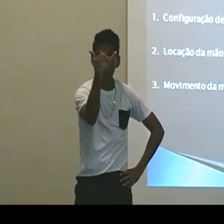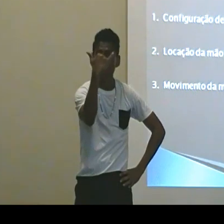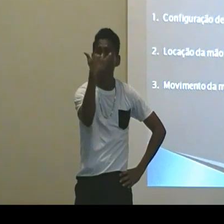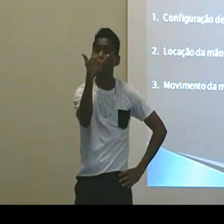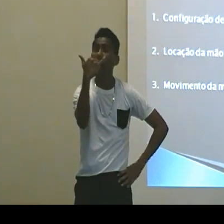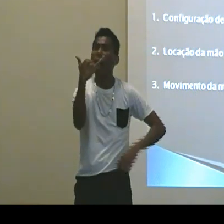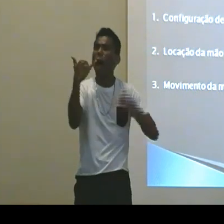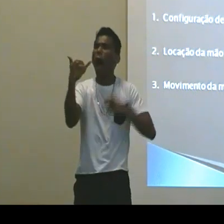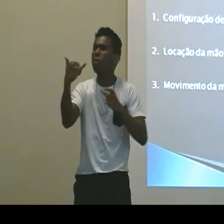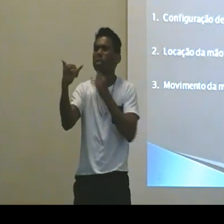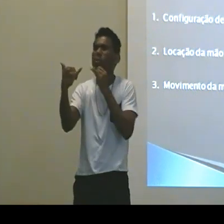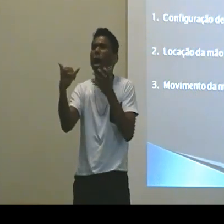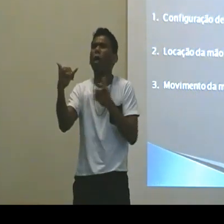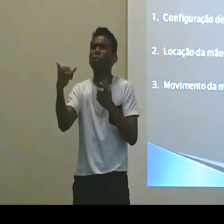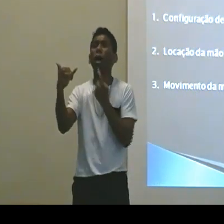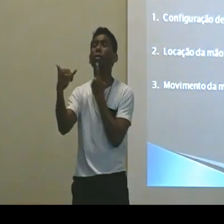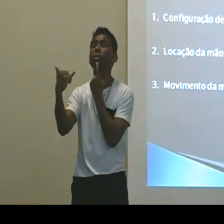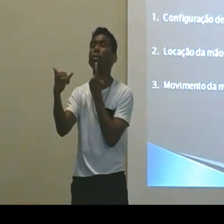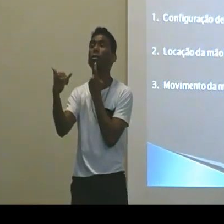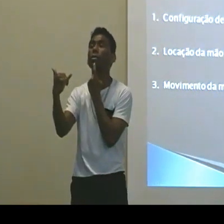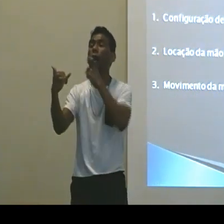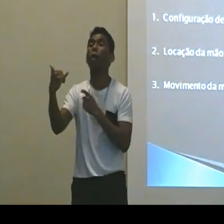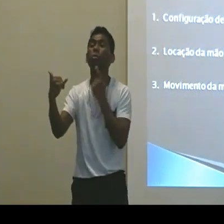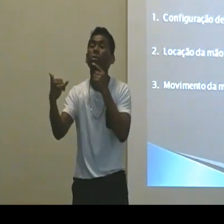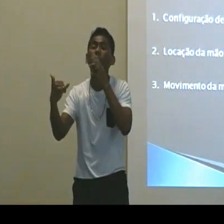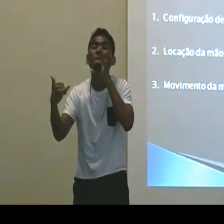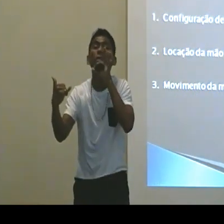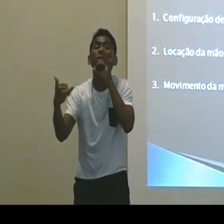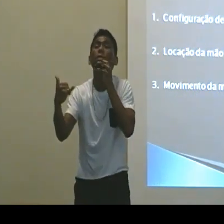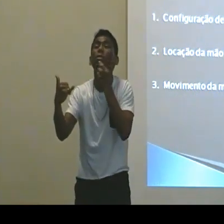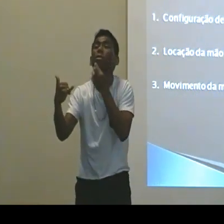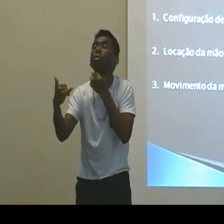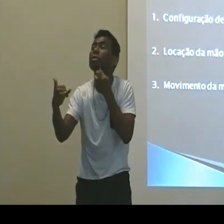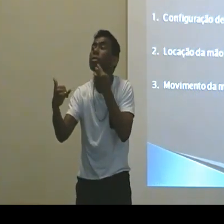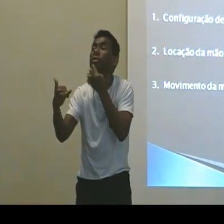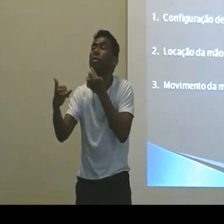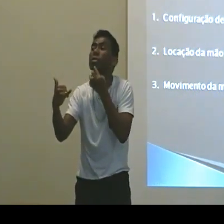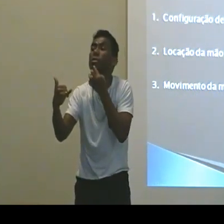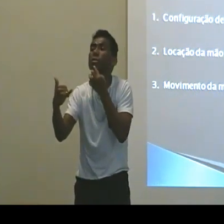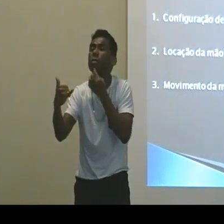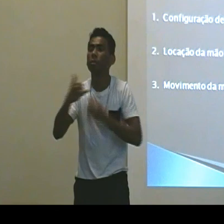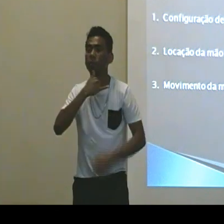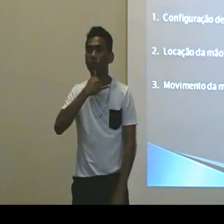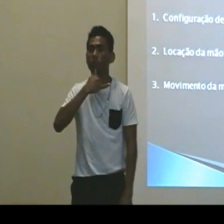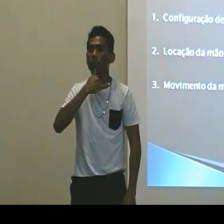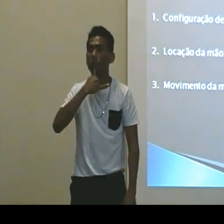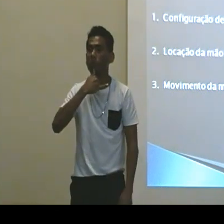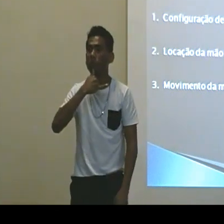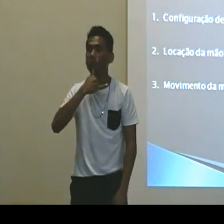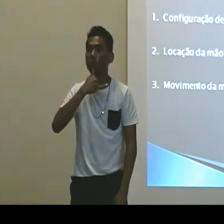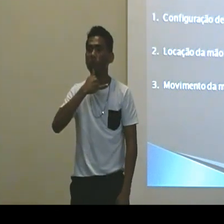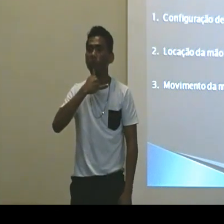Com essa mesma configuração de mão, aqui no queixo, bem aqui, ó, a gente faz um sinal.